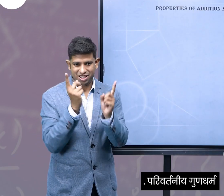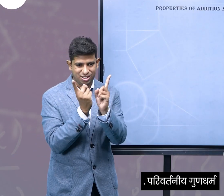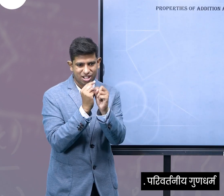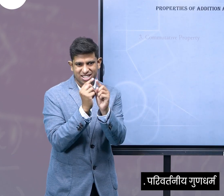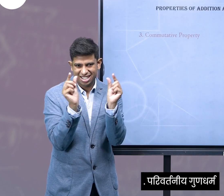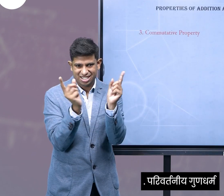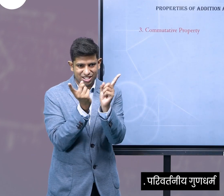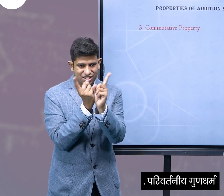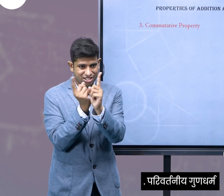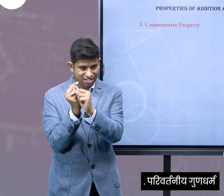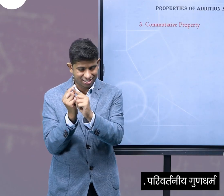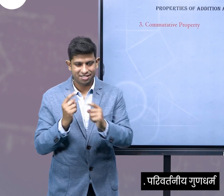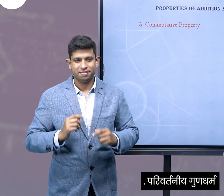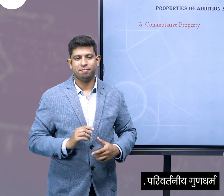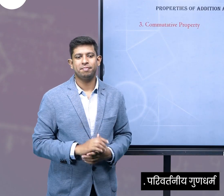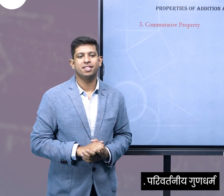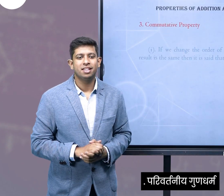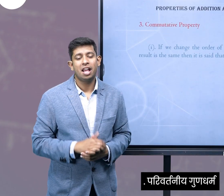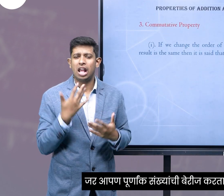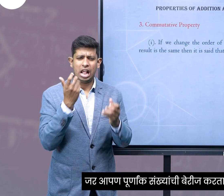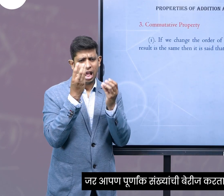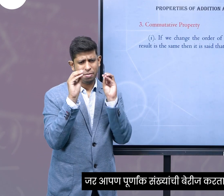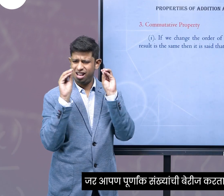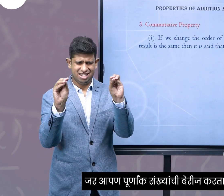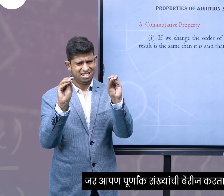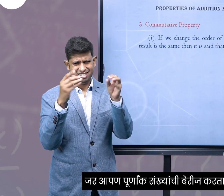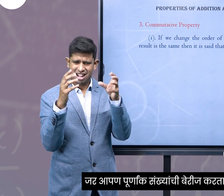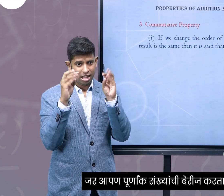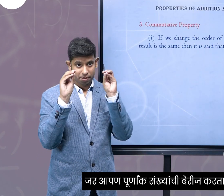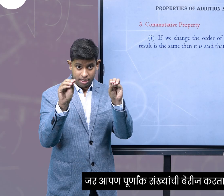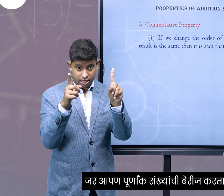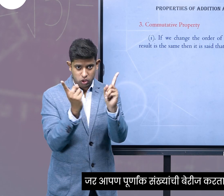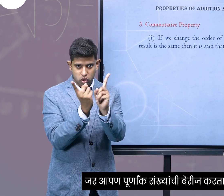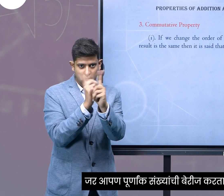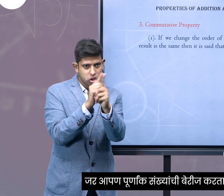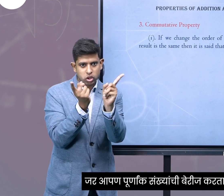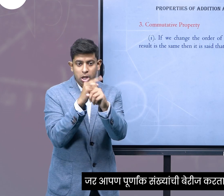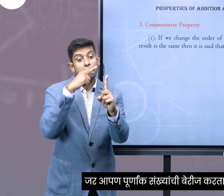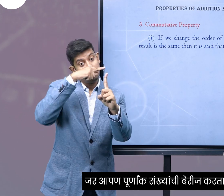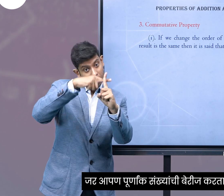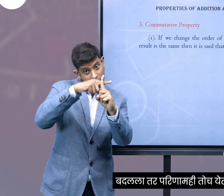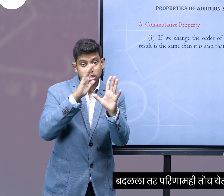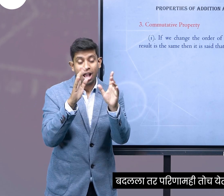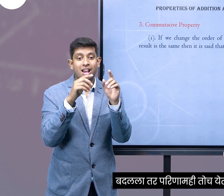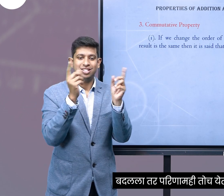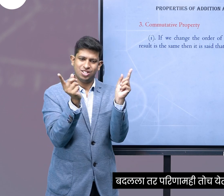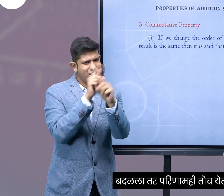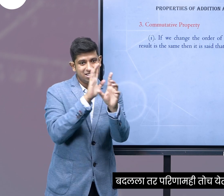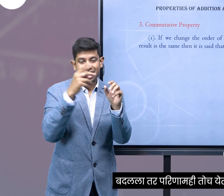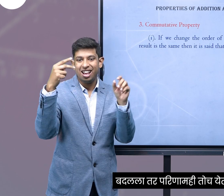तिसरा, परिवर्तनीय गुणधर्म. जर आपण पूर्णांक संख्याची बेरीज करताना त्याचा क्रम बदलला तर